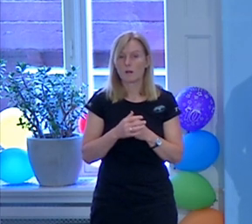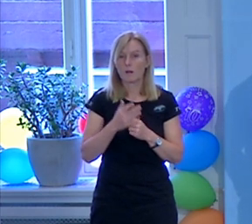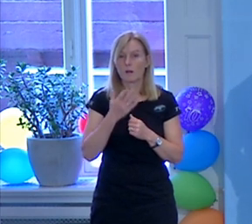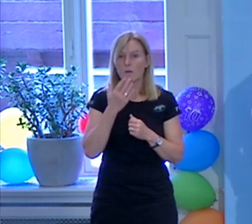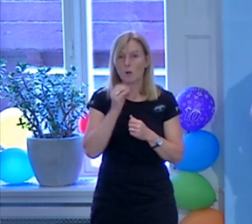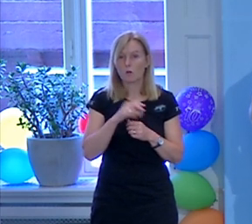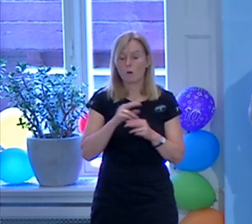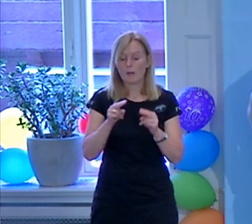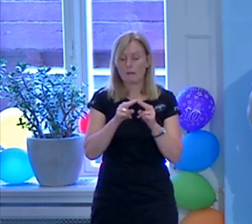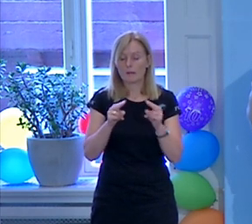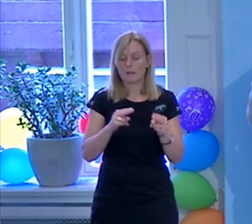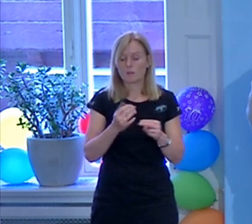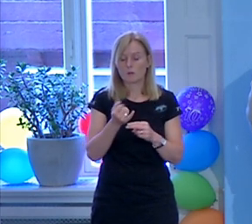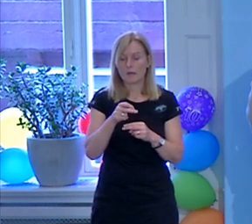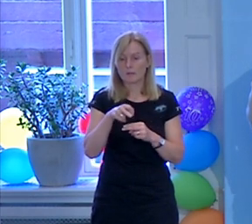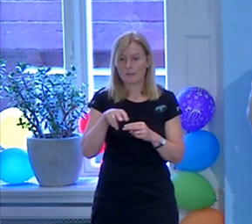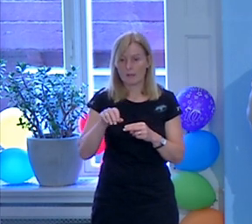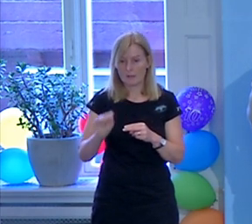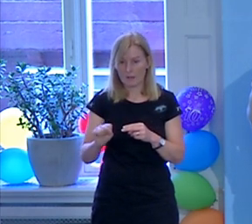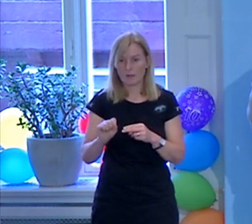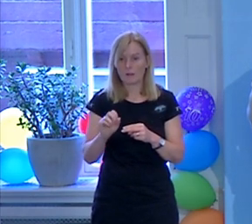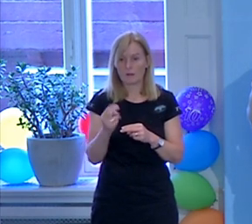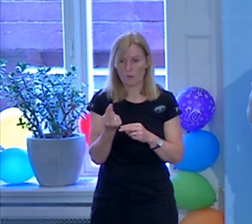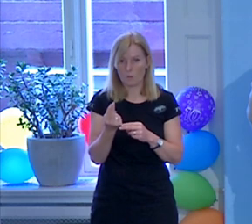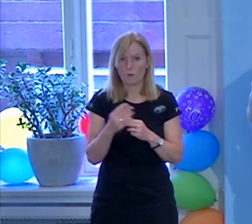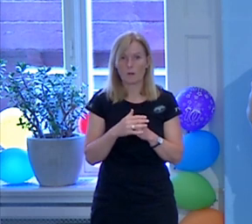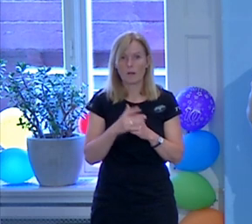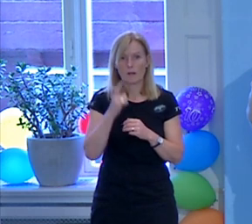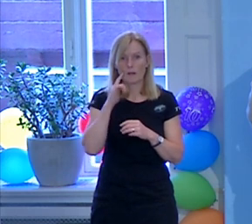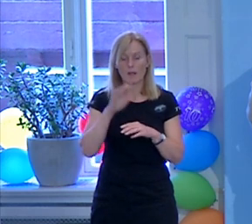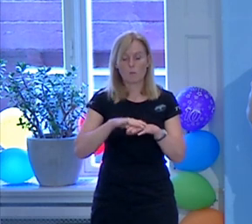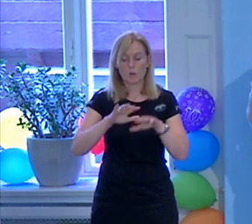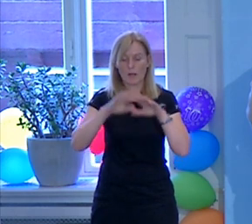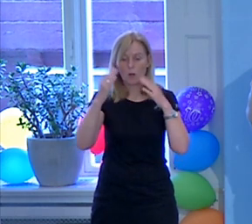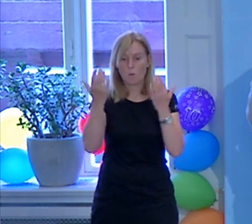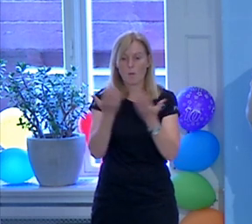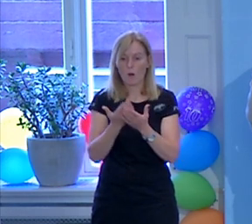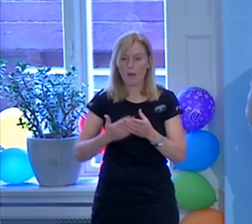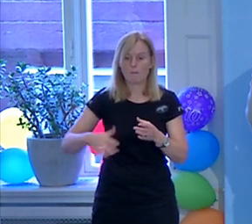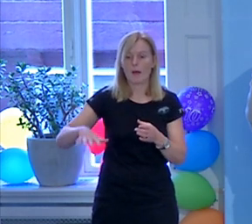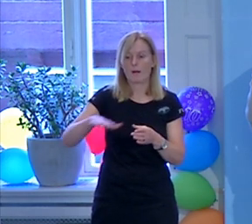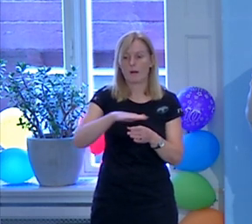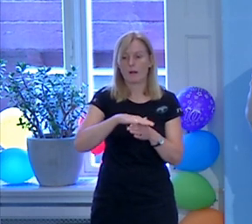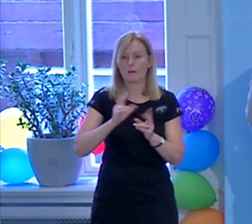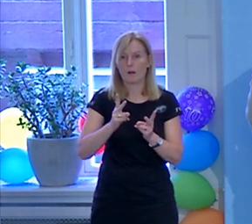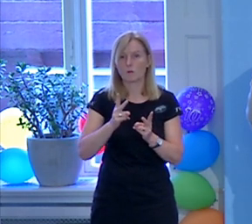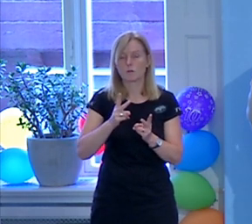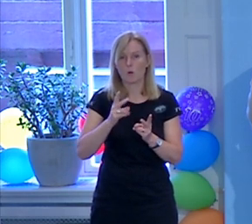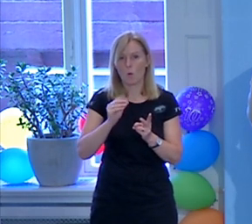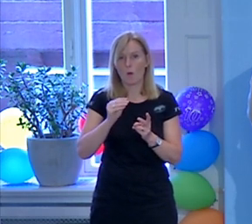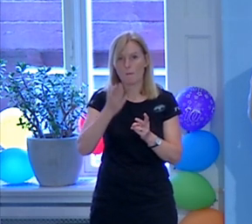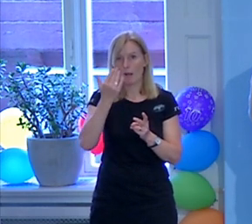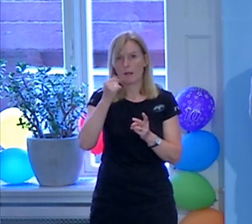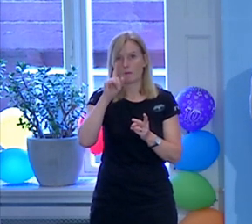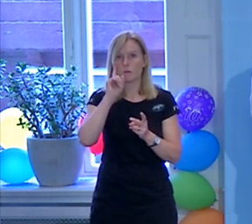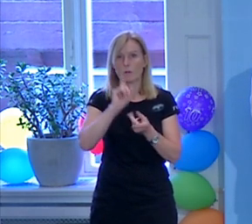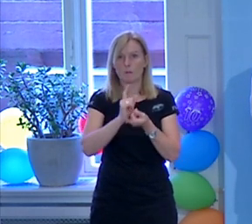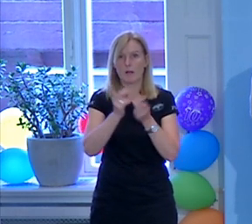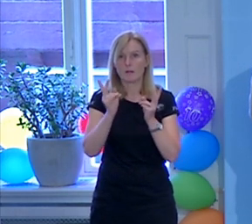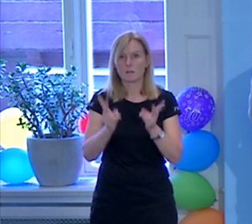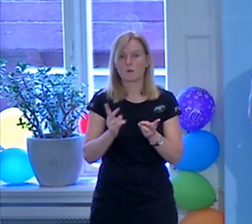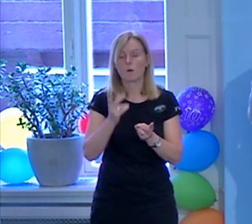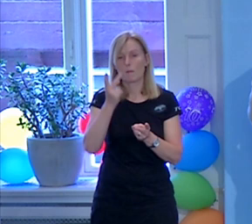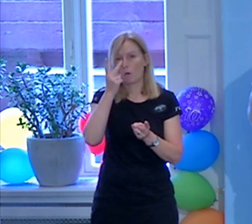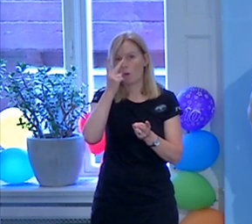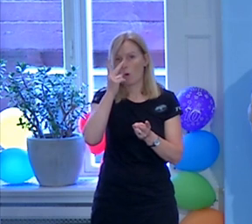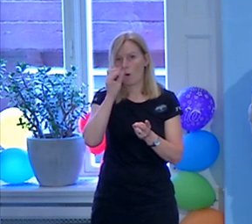internationaliseringen. Därför ni vill ut i den globala marknaden. Det kan man ju förstå. Men om vi ser